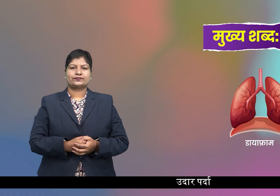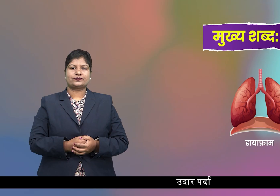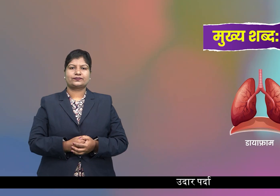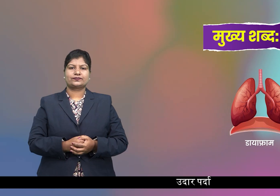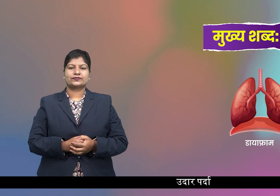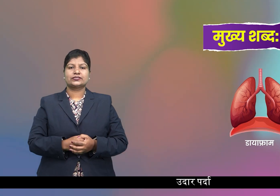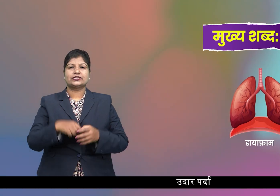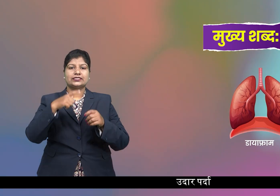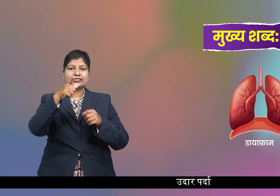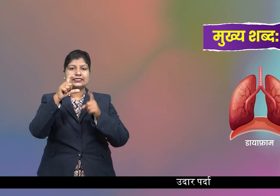उदार पर्दा।